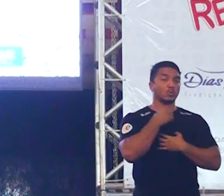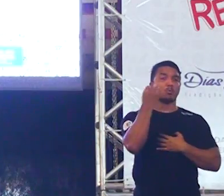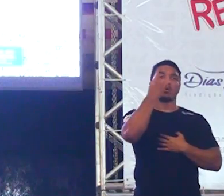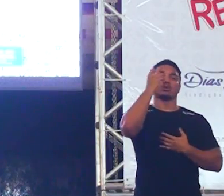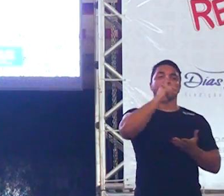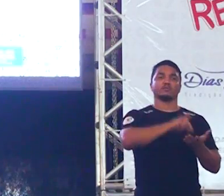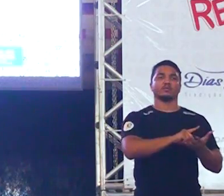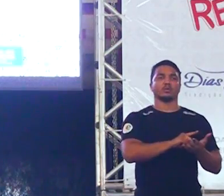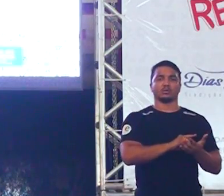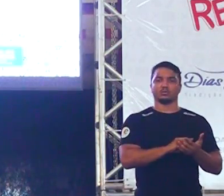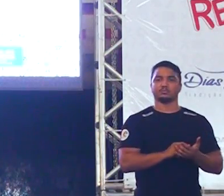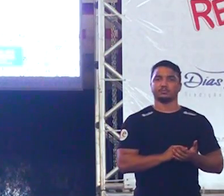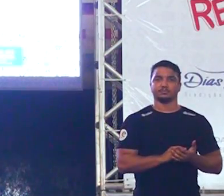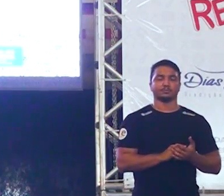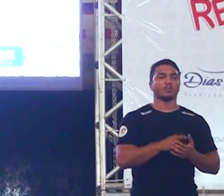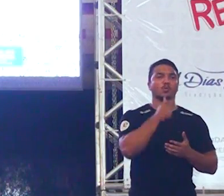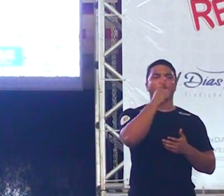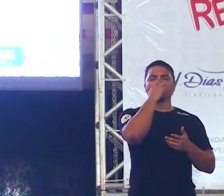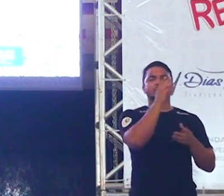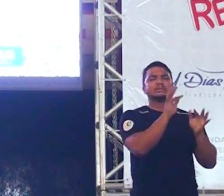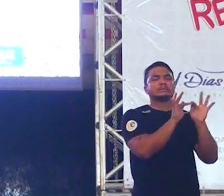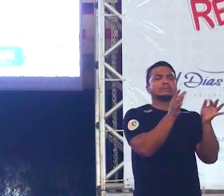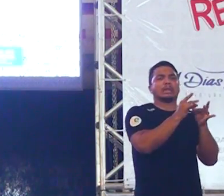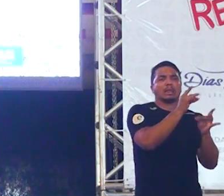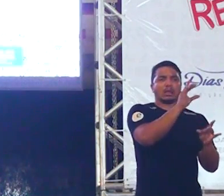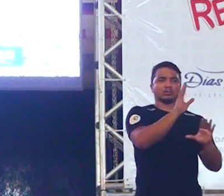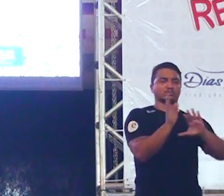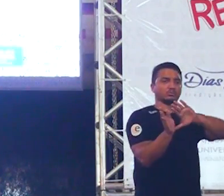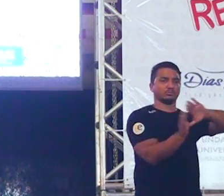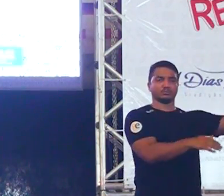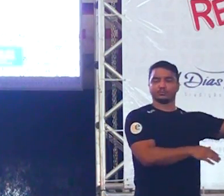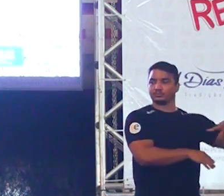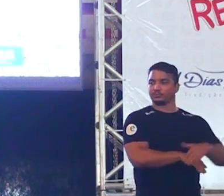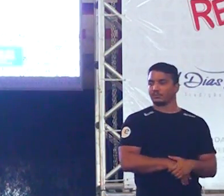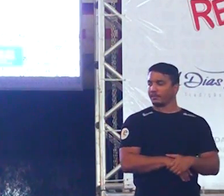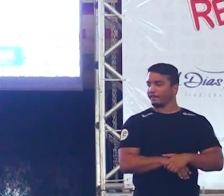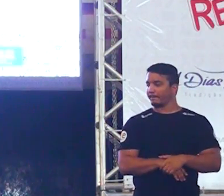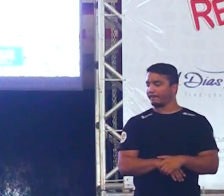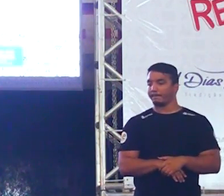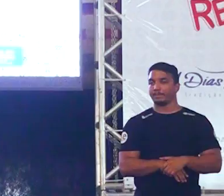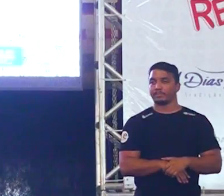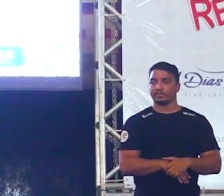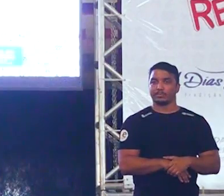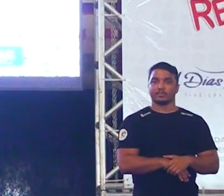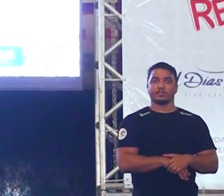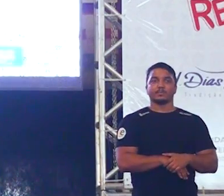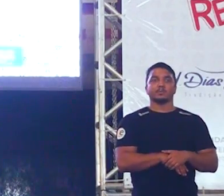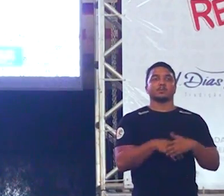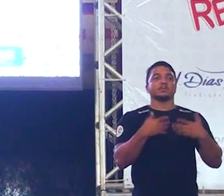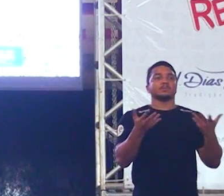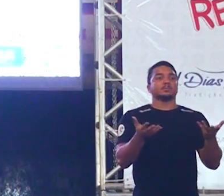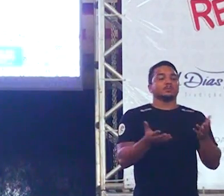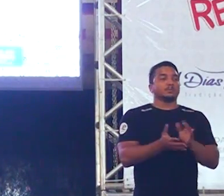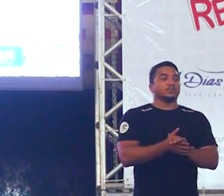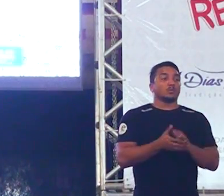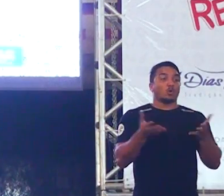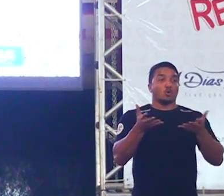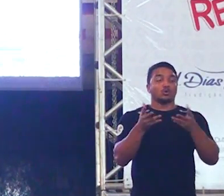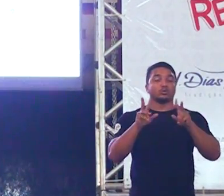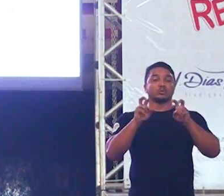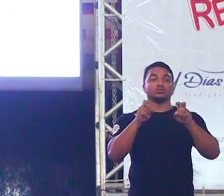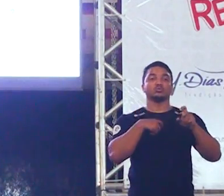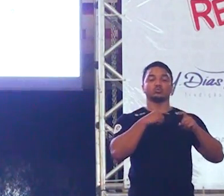o resto é detalhe, tá ok? Então vamos lá, moçada. Hoje vamos falar sobre a reprodução